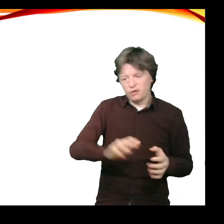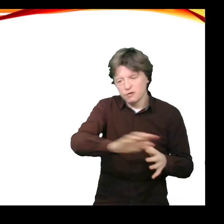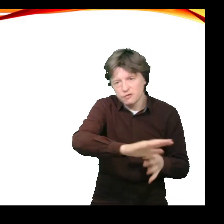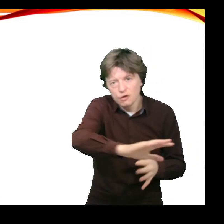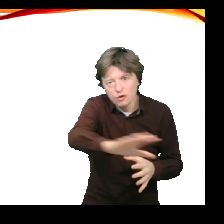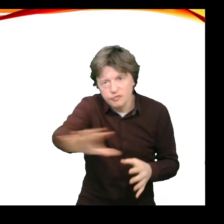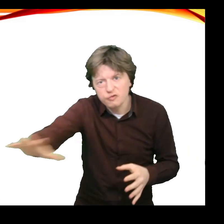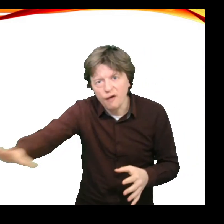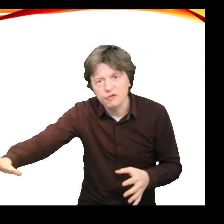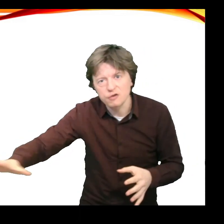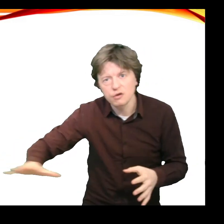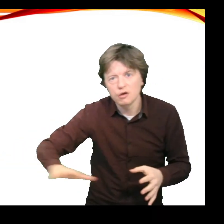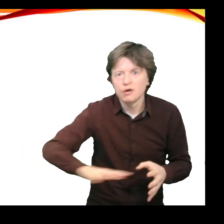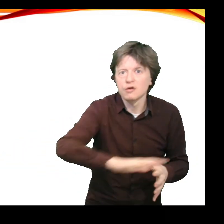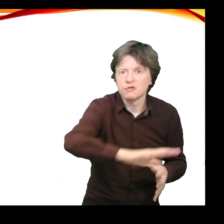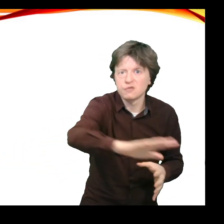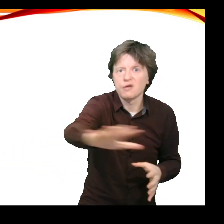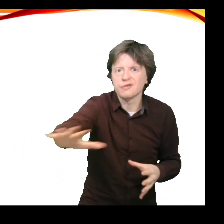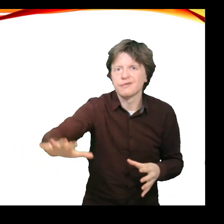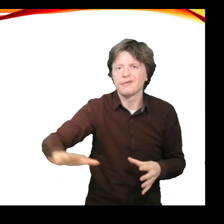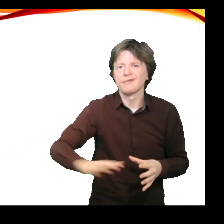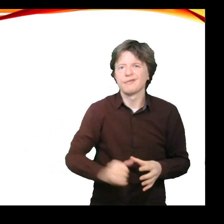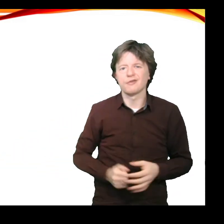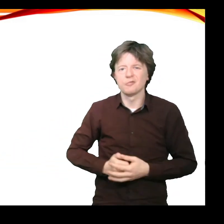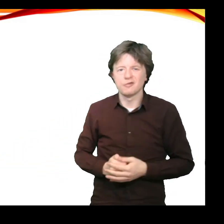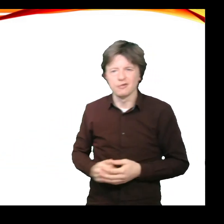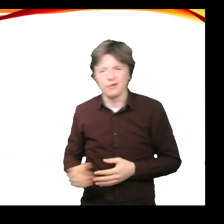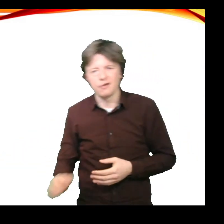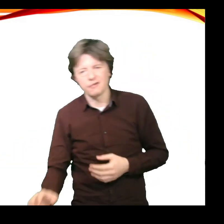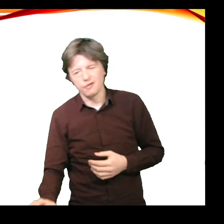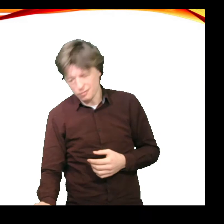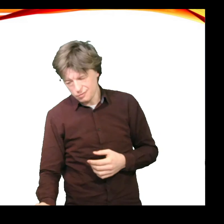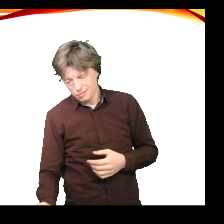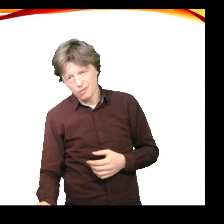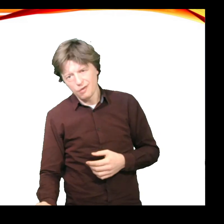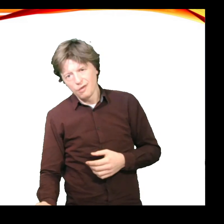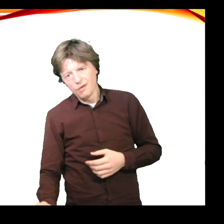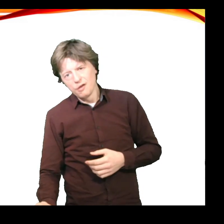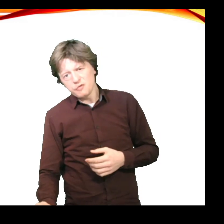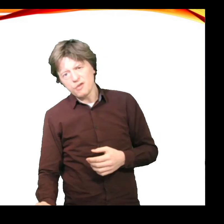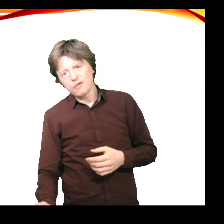geest over het water zweefde. Zoals je misschien ook wel gelezen hebt. Liefde en